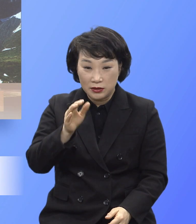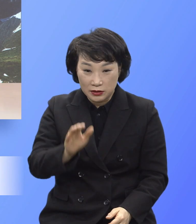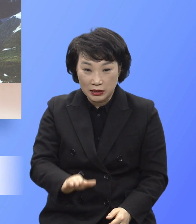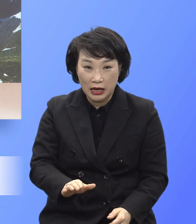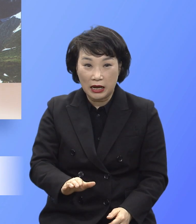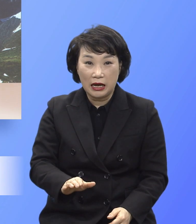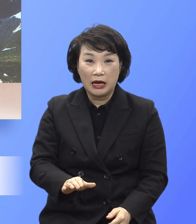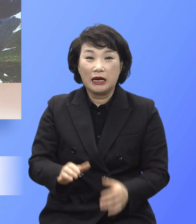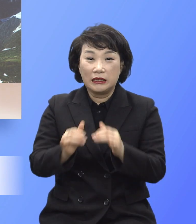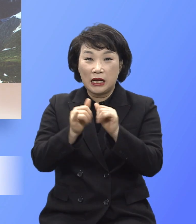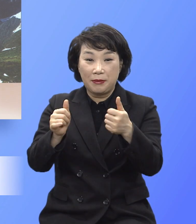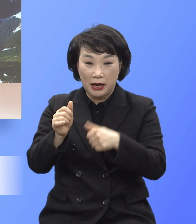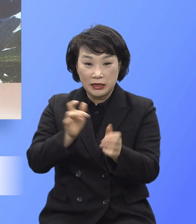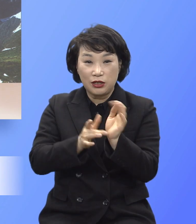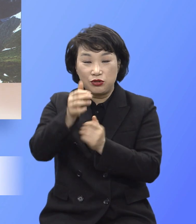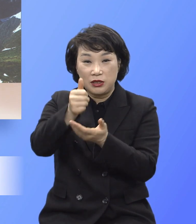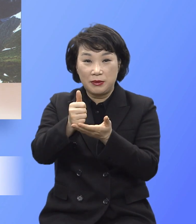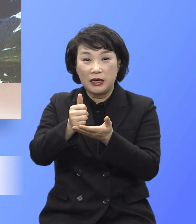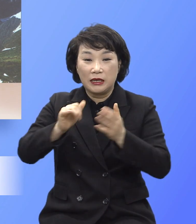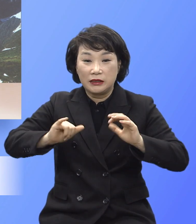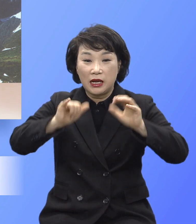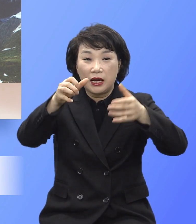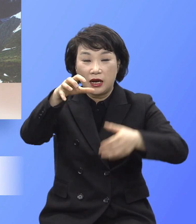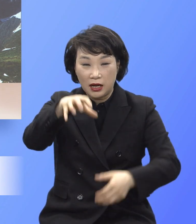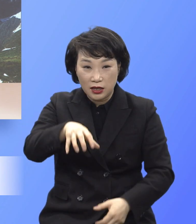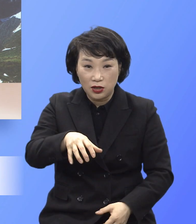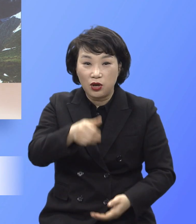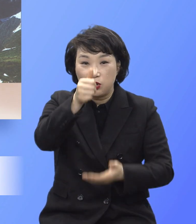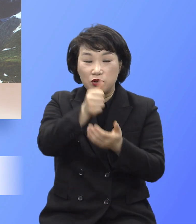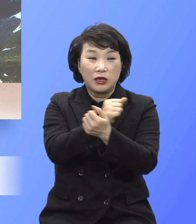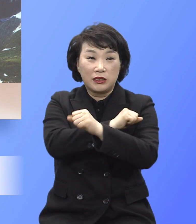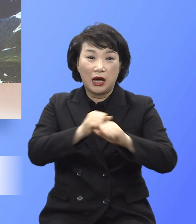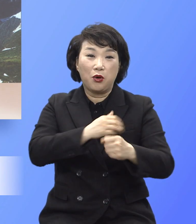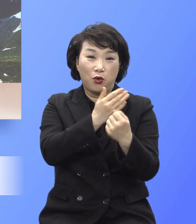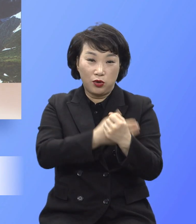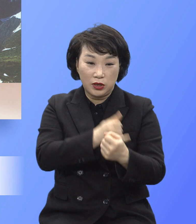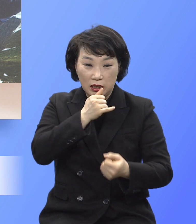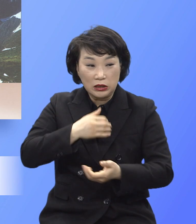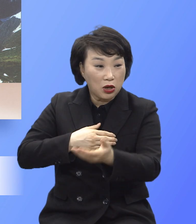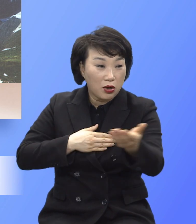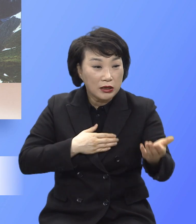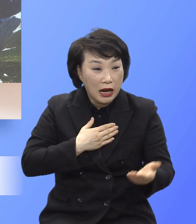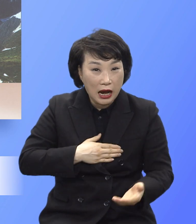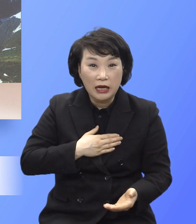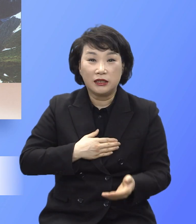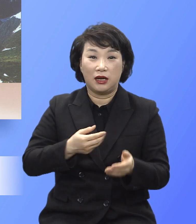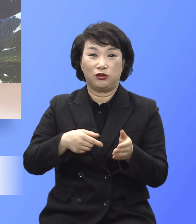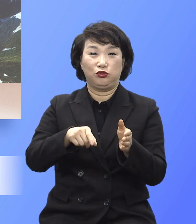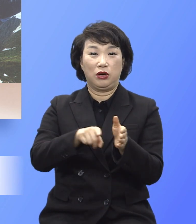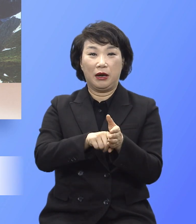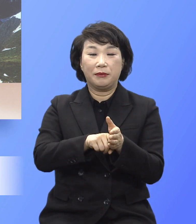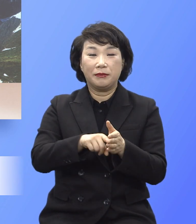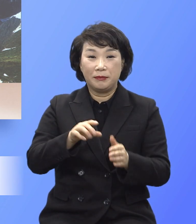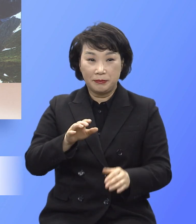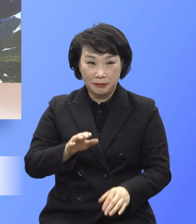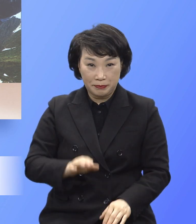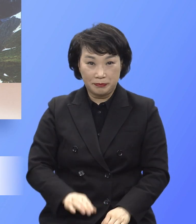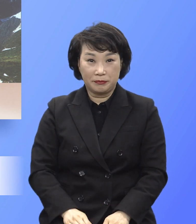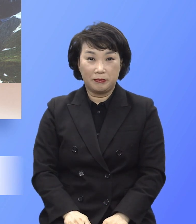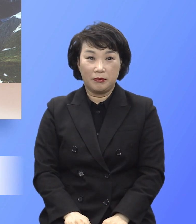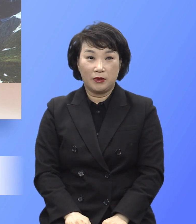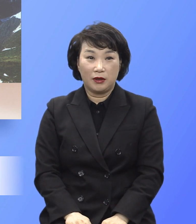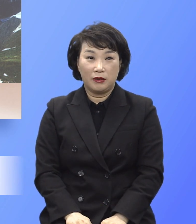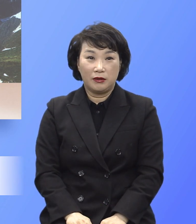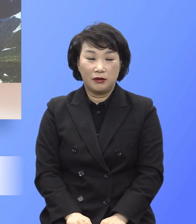그러나 인자가 세상에서 제사한 권세가 있는 줄을 너희로 알게